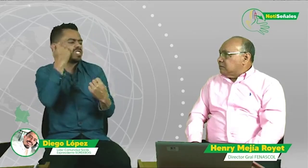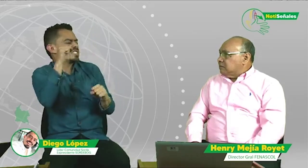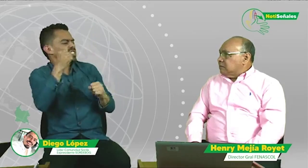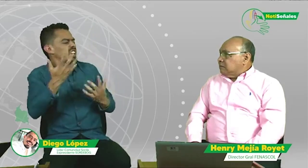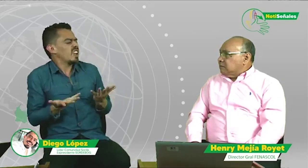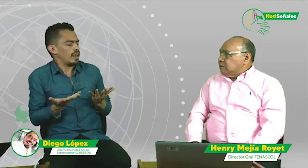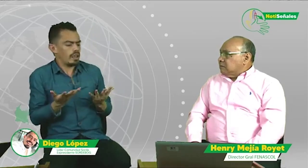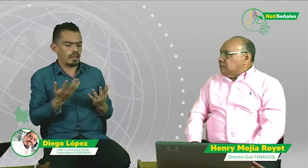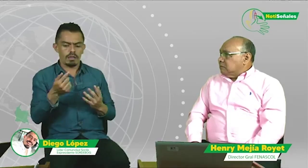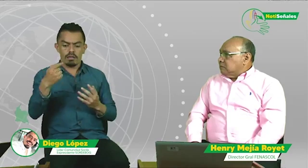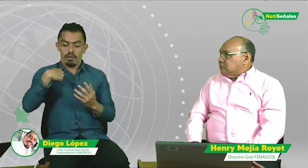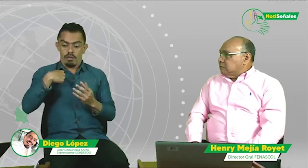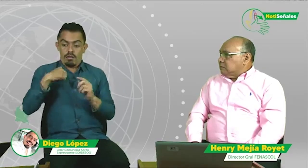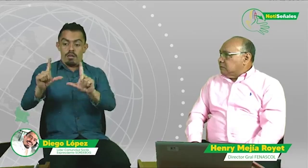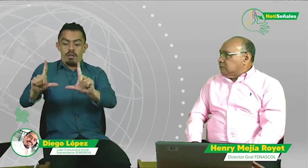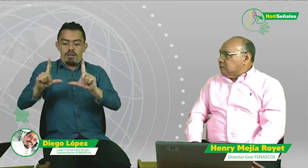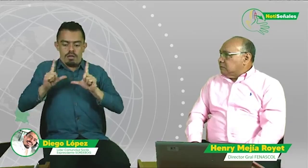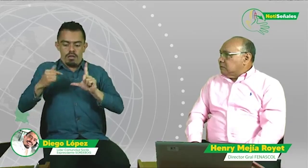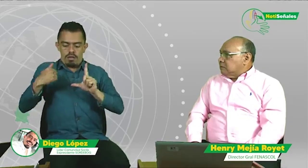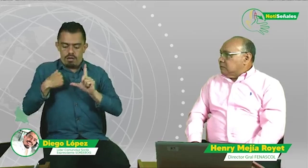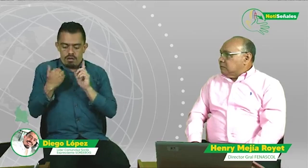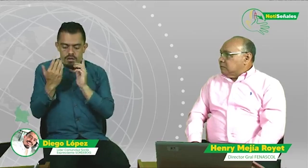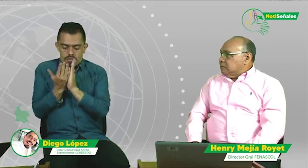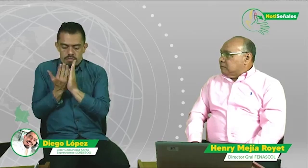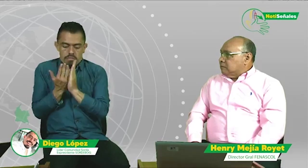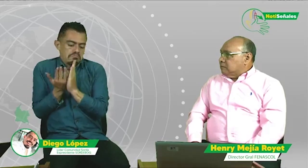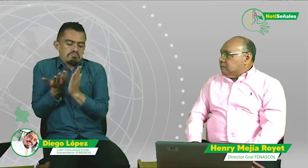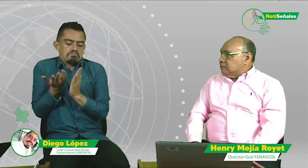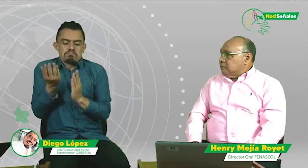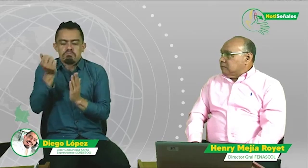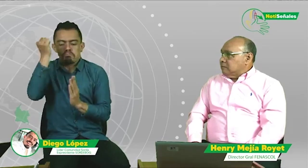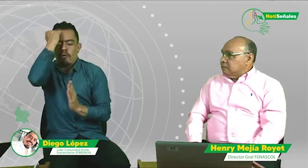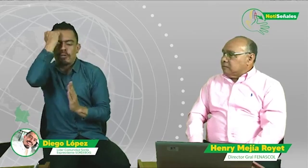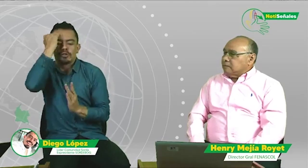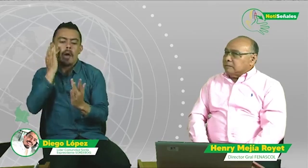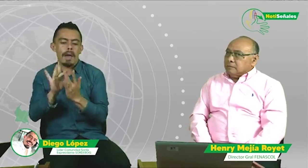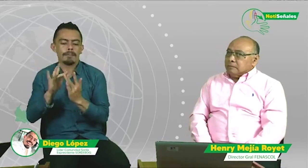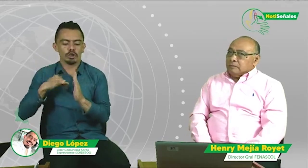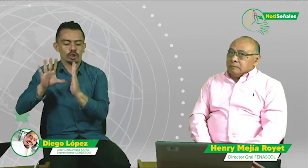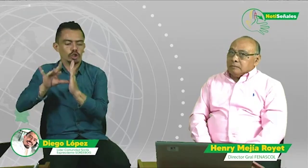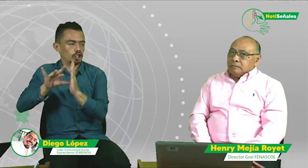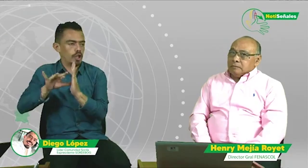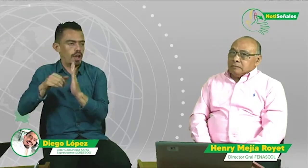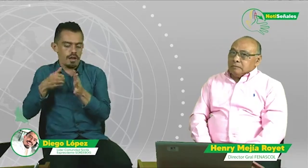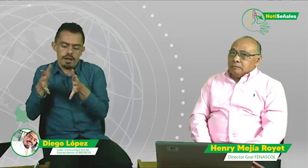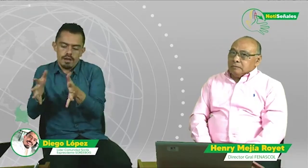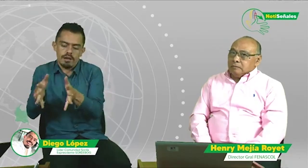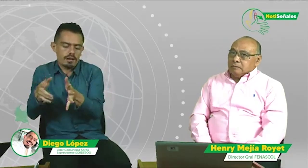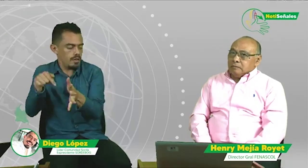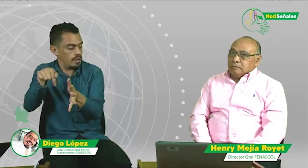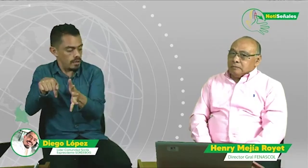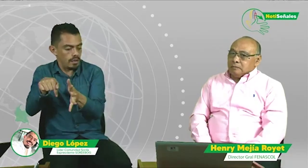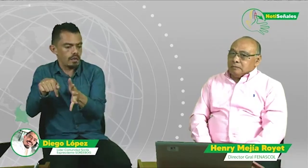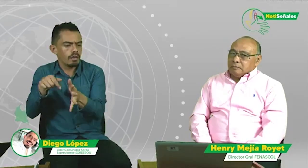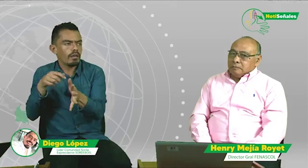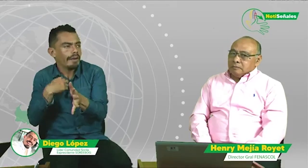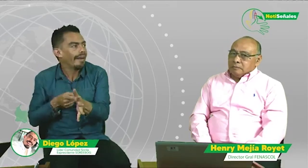Sí, Henry, la verdad es que hay una preocupación grande porque digamos que la persona sorda se ha graduado de licenciado en